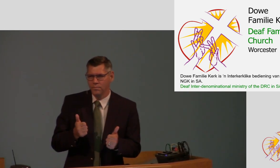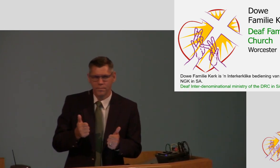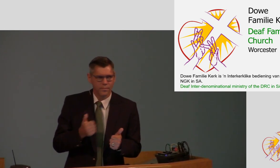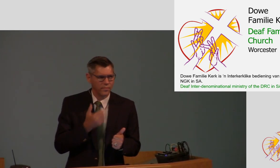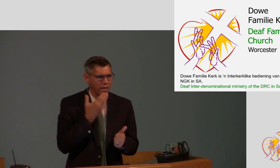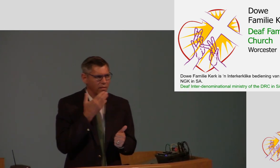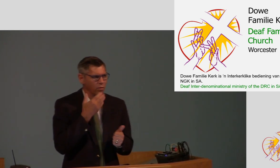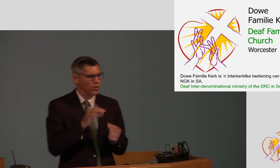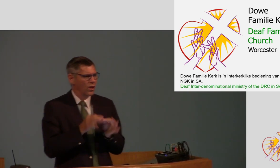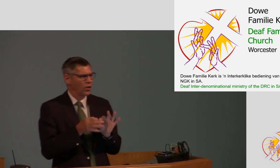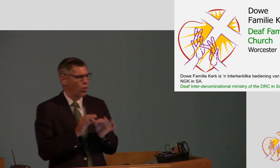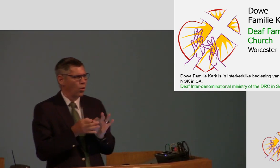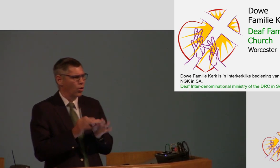Wie gaan vir ons kan talk?